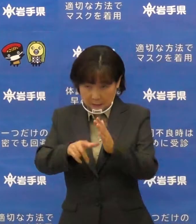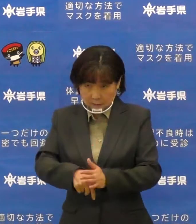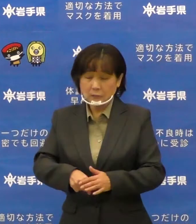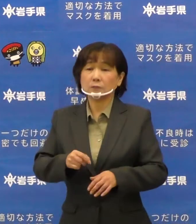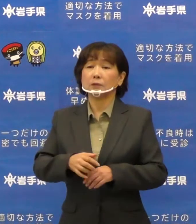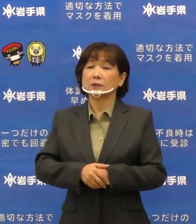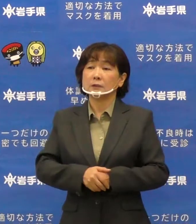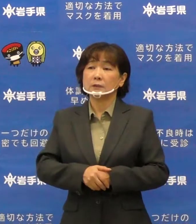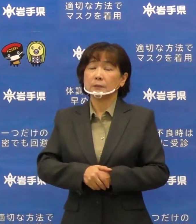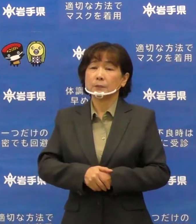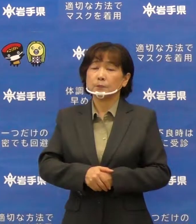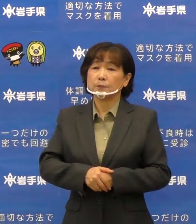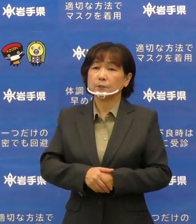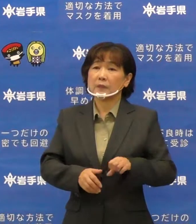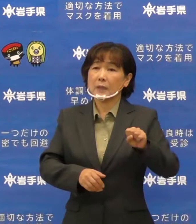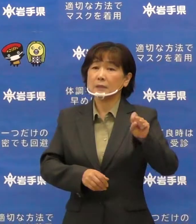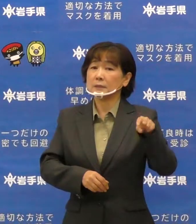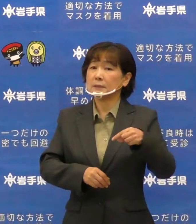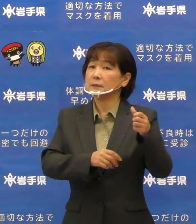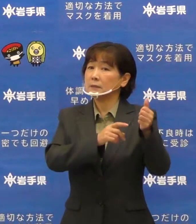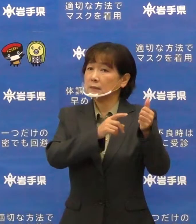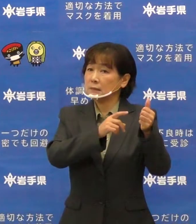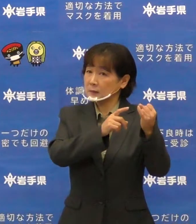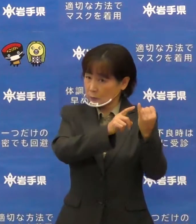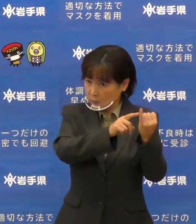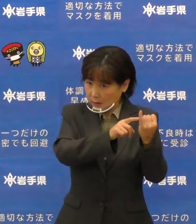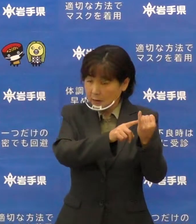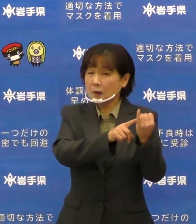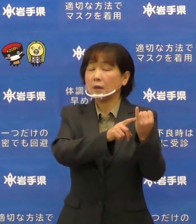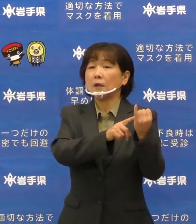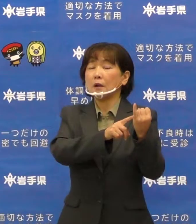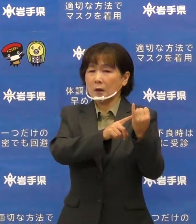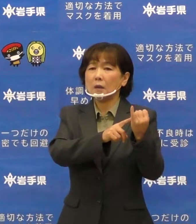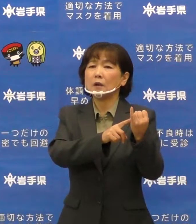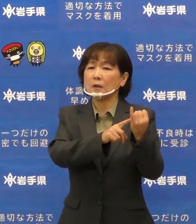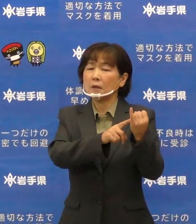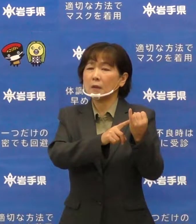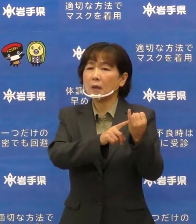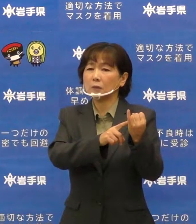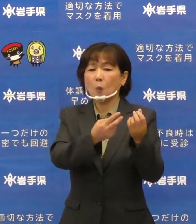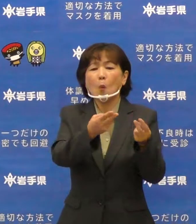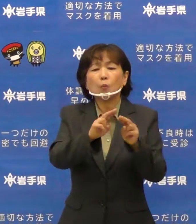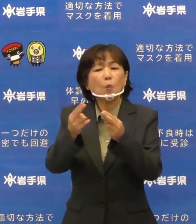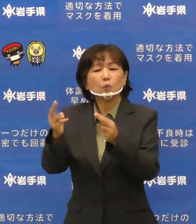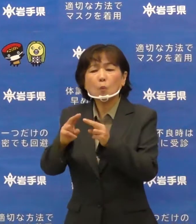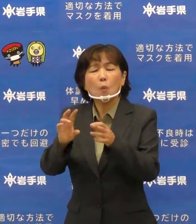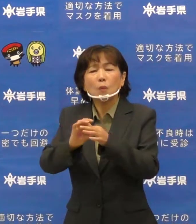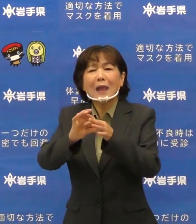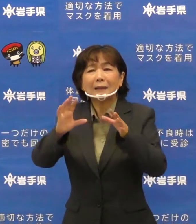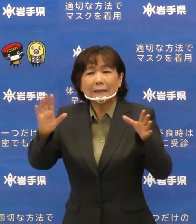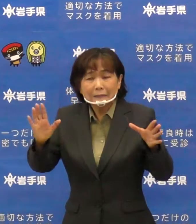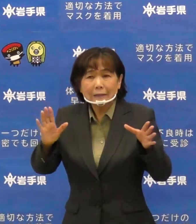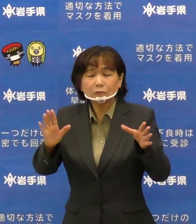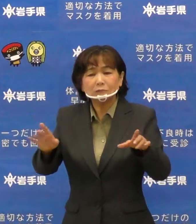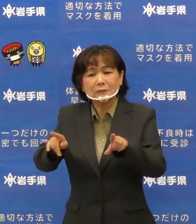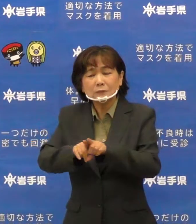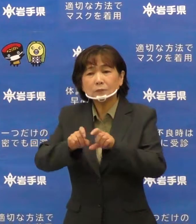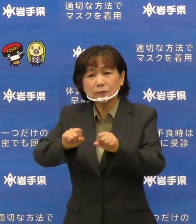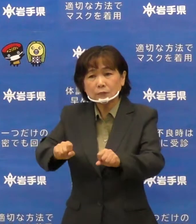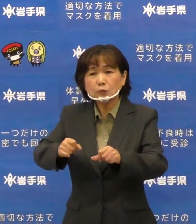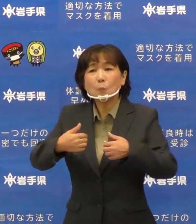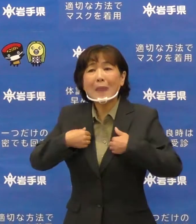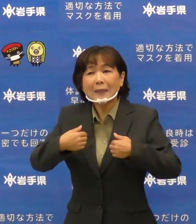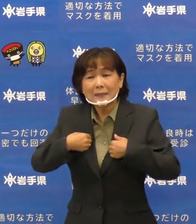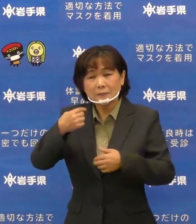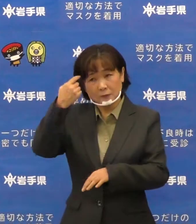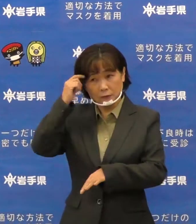今の日本の現状について党派を超えた協力が必要だって話をしてまして、でその考え方